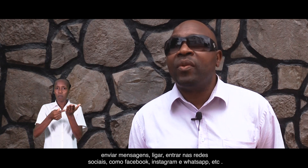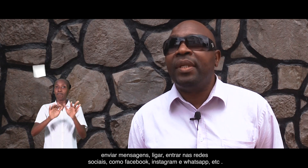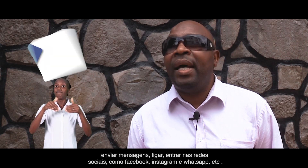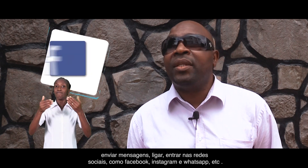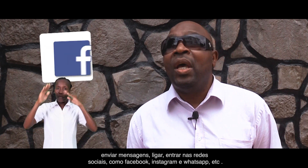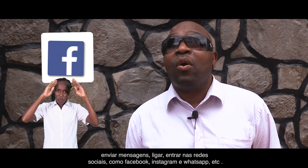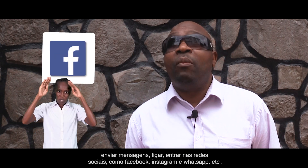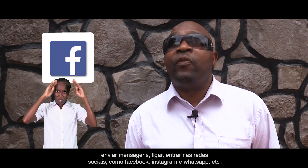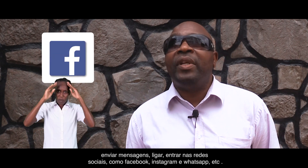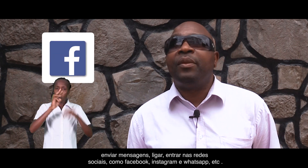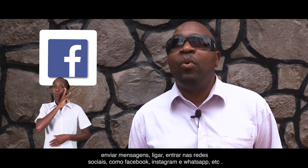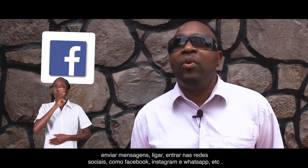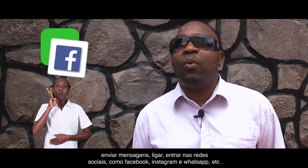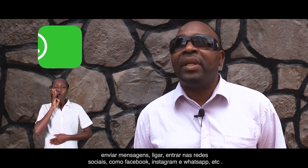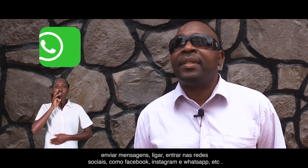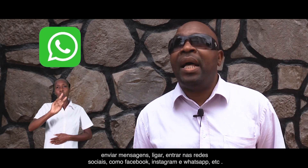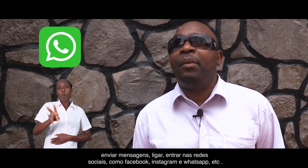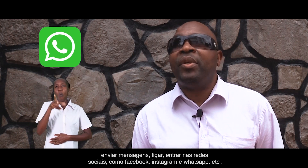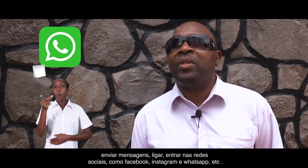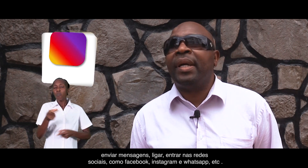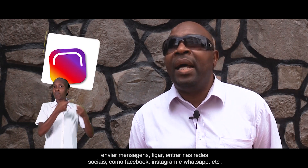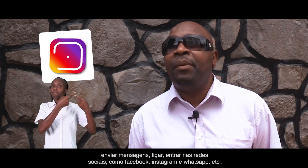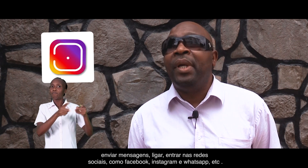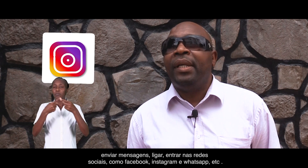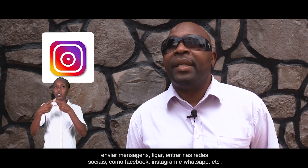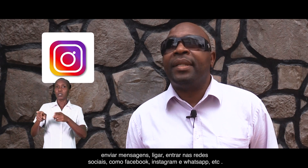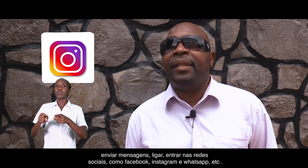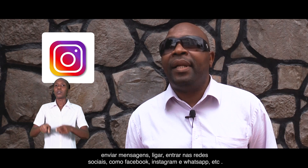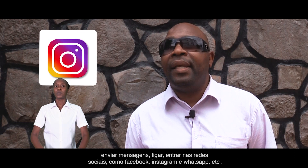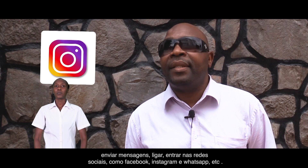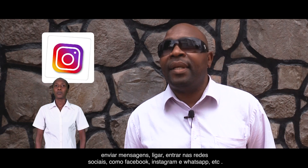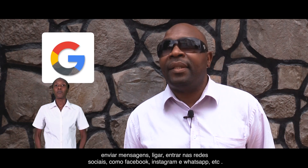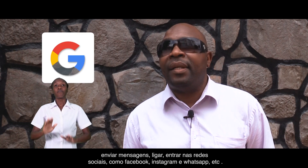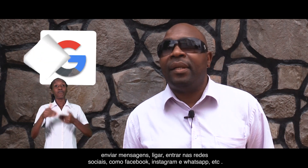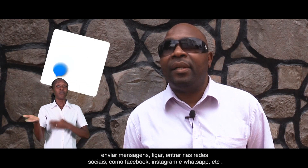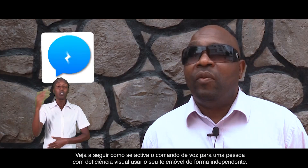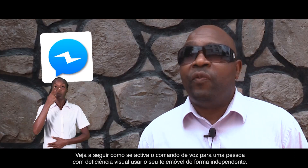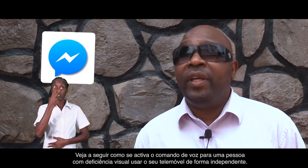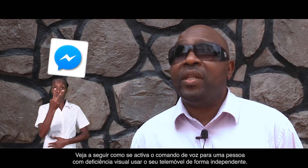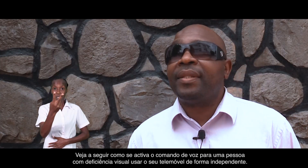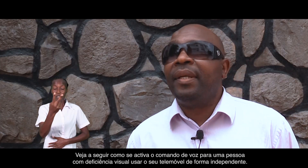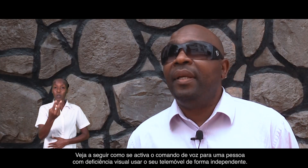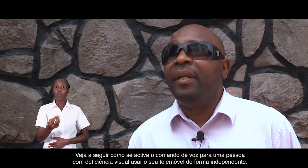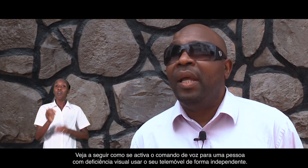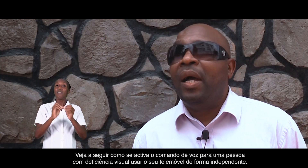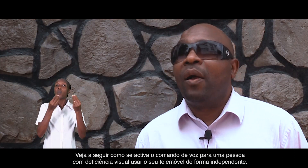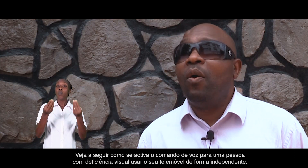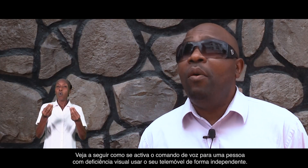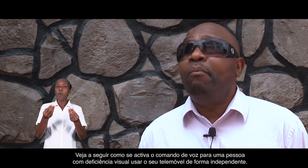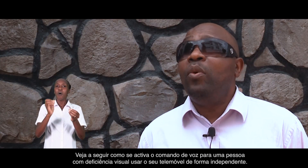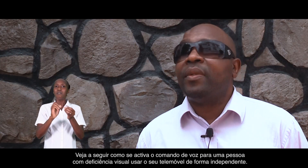redes sociais como Facebook, WhatsApp, Instagram, etc. Veja a seguir